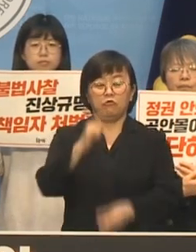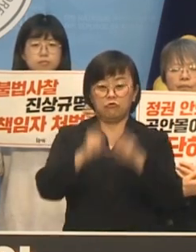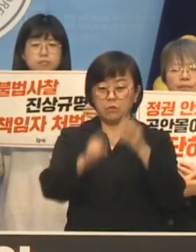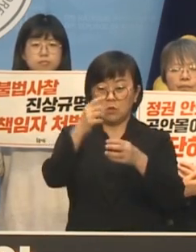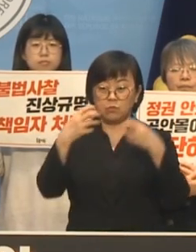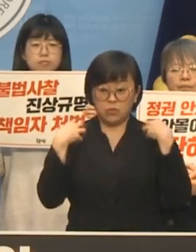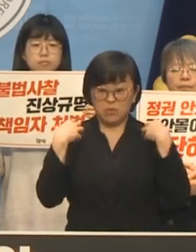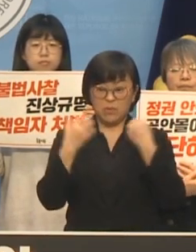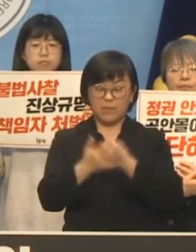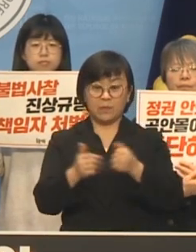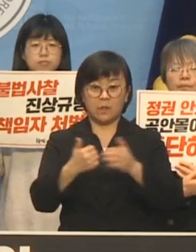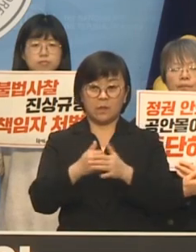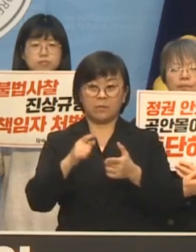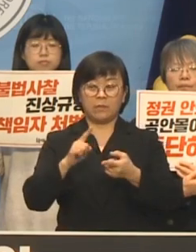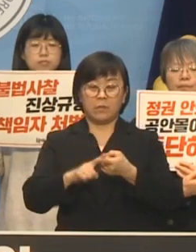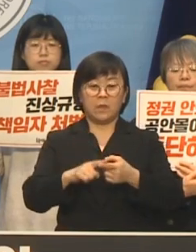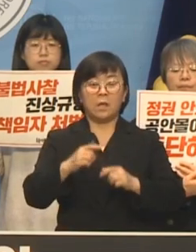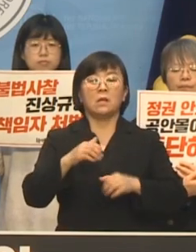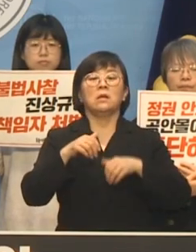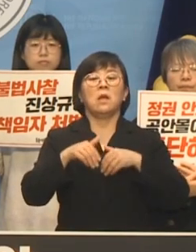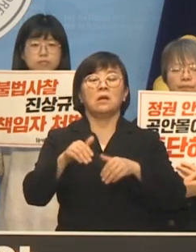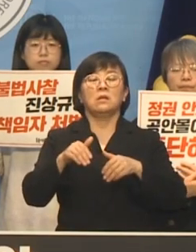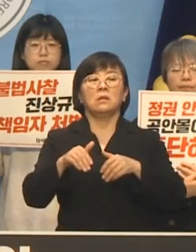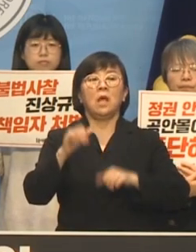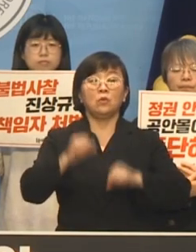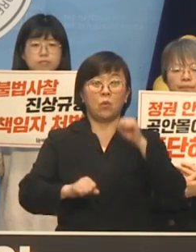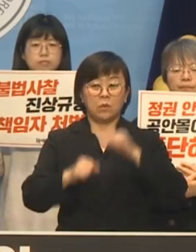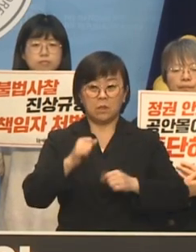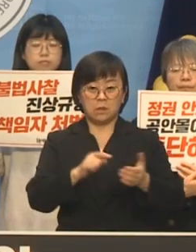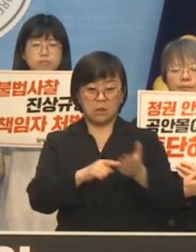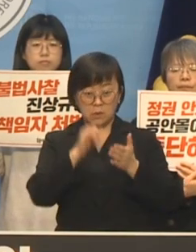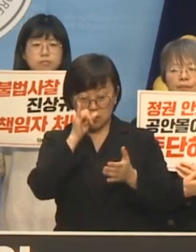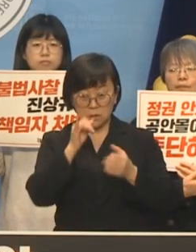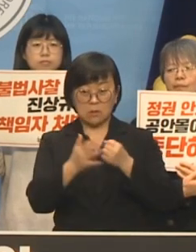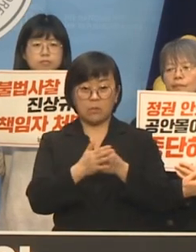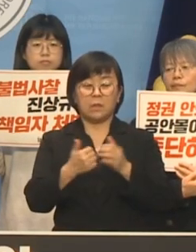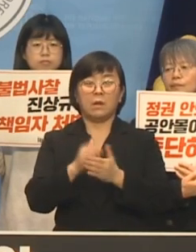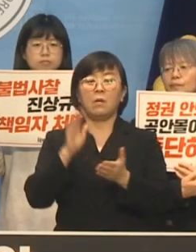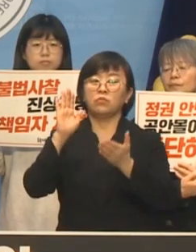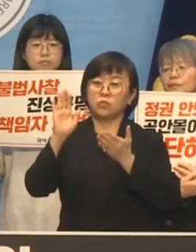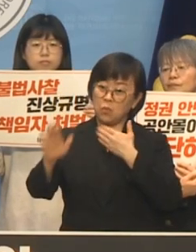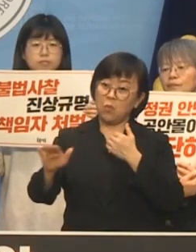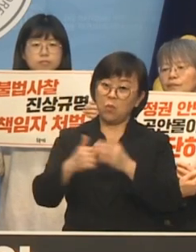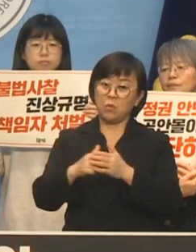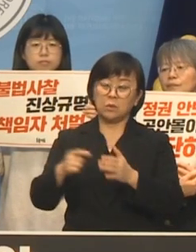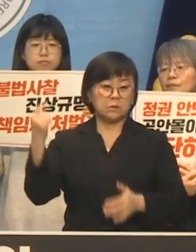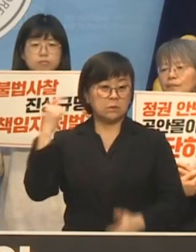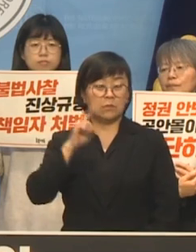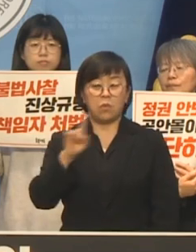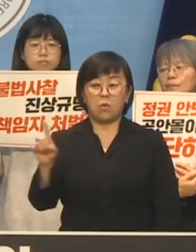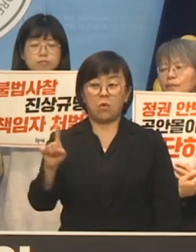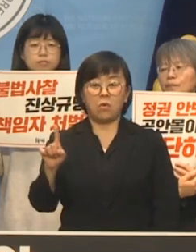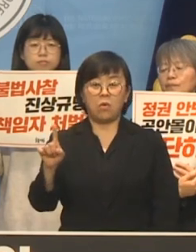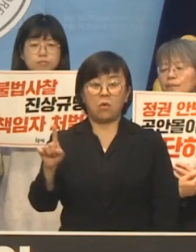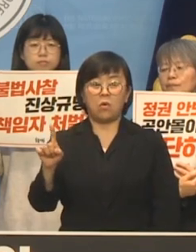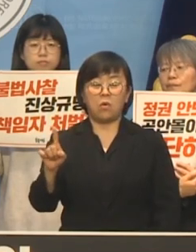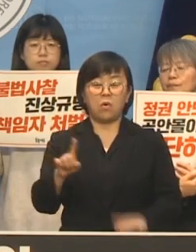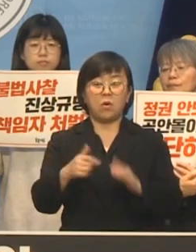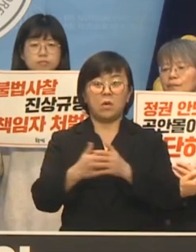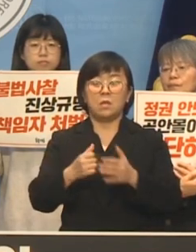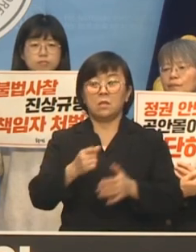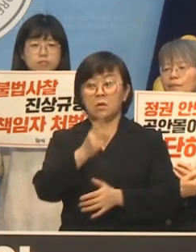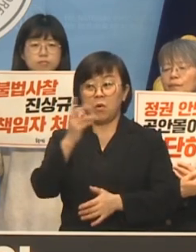정부의 이러한 행보가 이렇게 드러난 이상 더욱이 들리는 바에 의하면 그자는